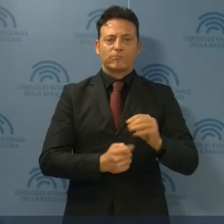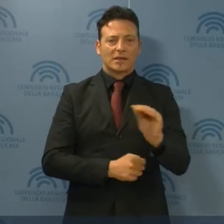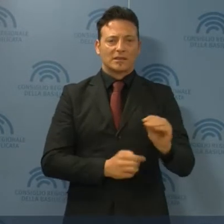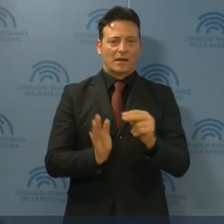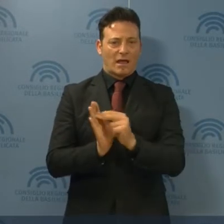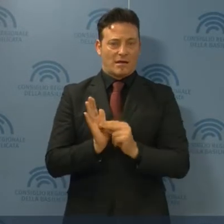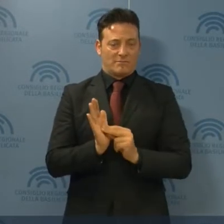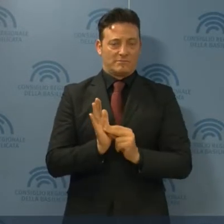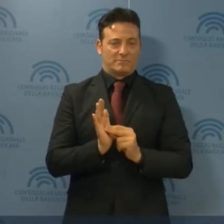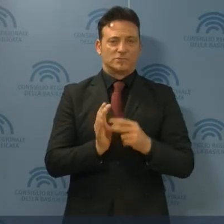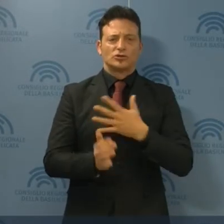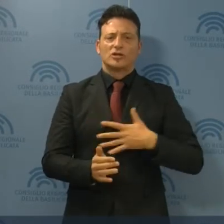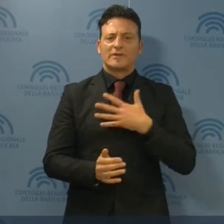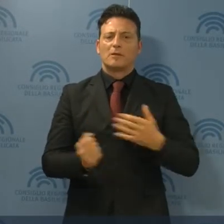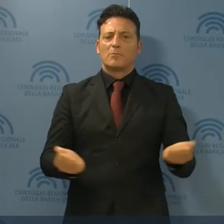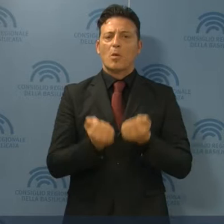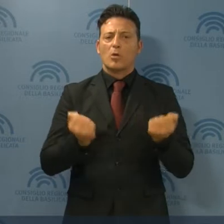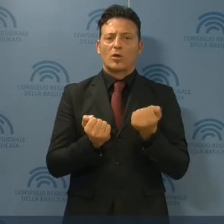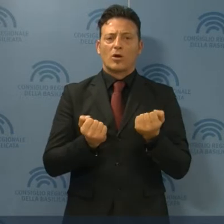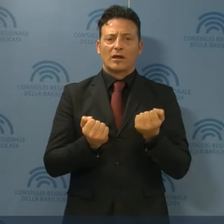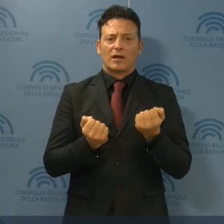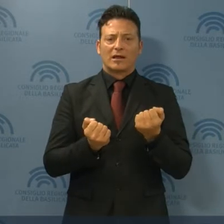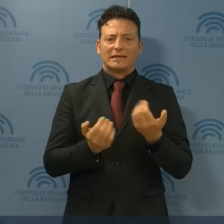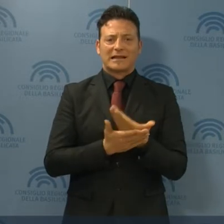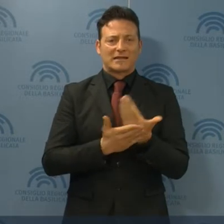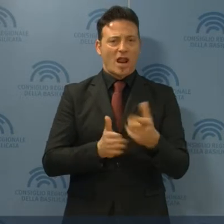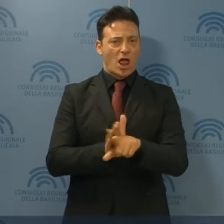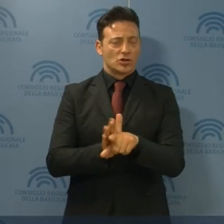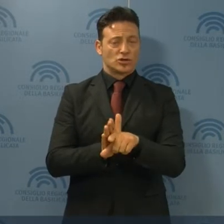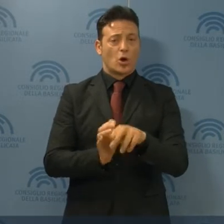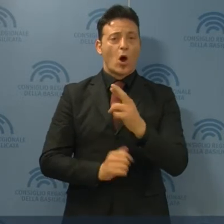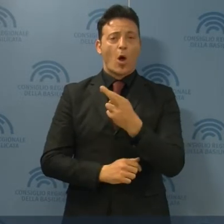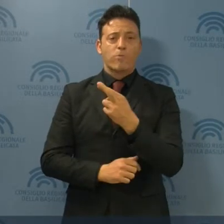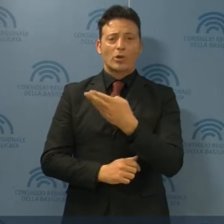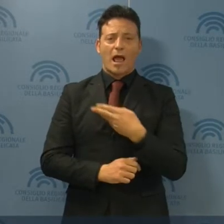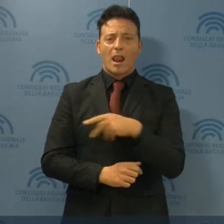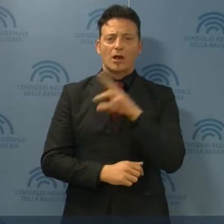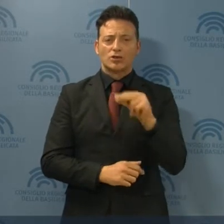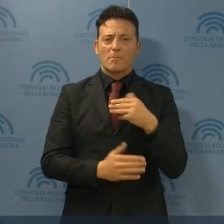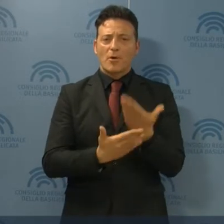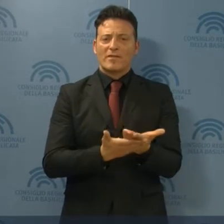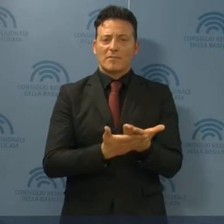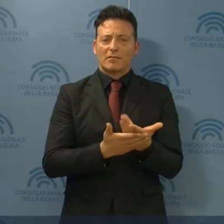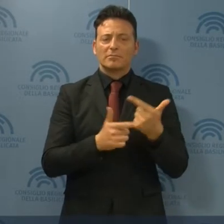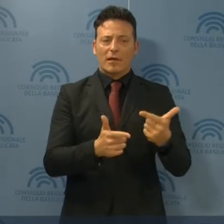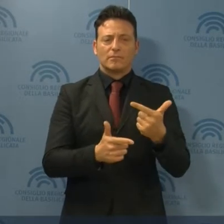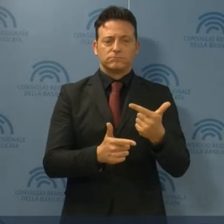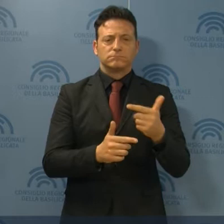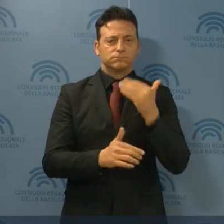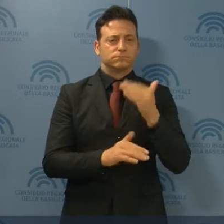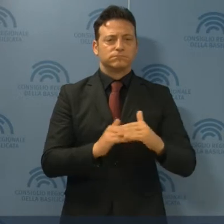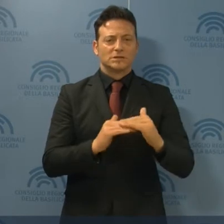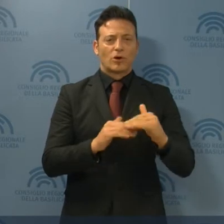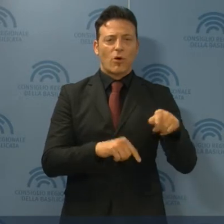soddisfatti i promotori dell'iniziativa di legge per robortella il provvedimento viene incontro alle esigenze delle piccole